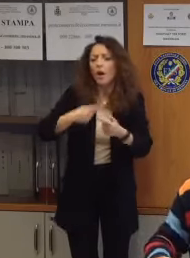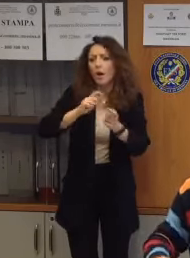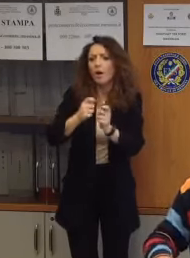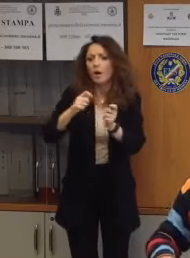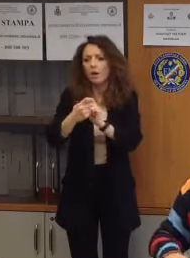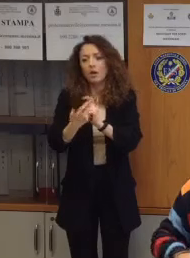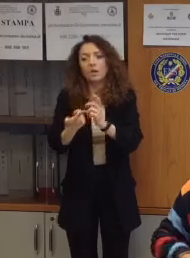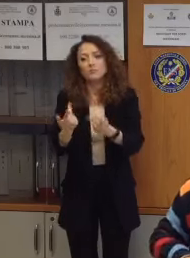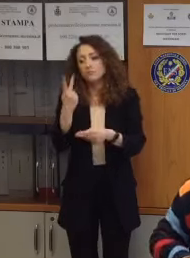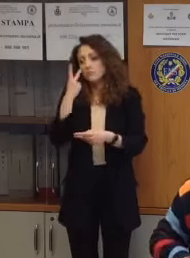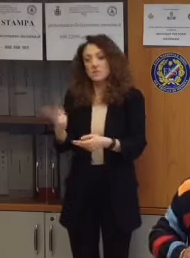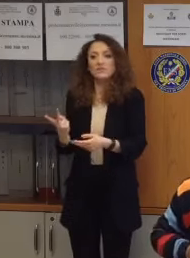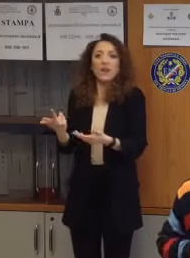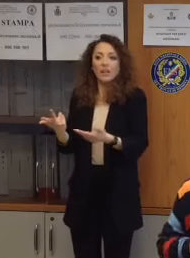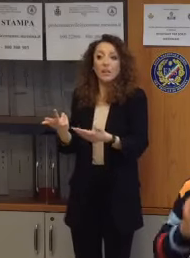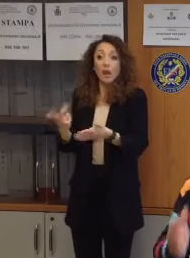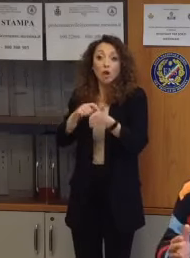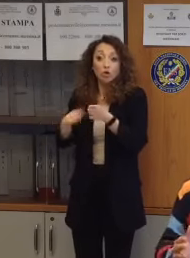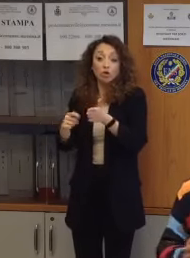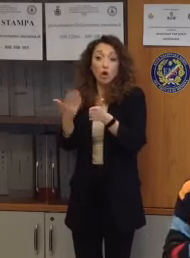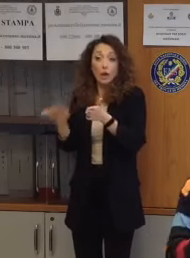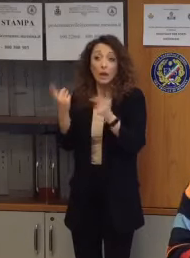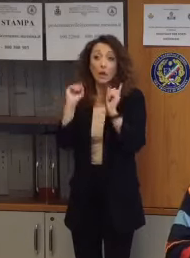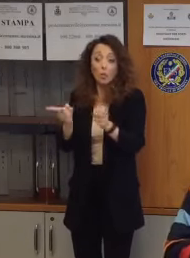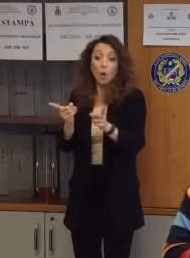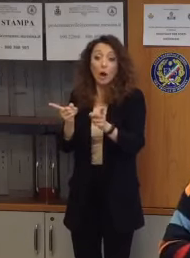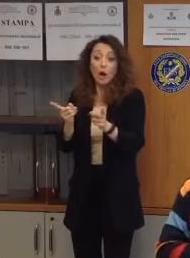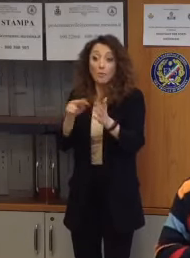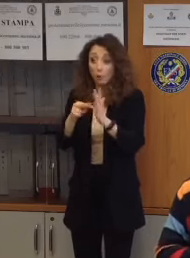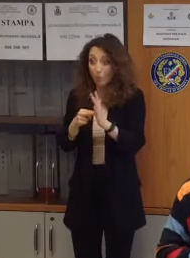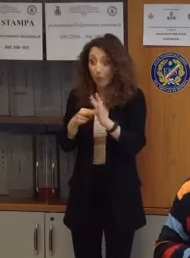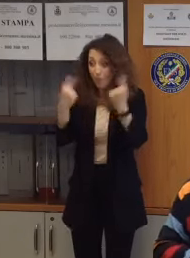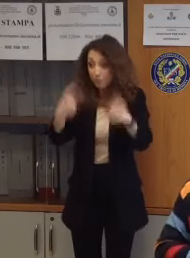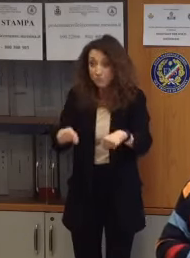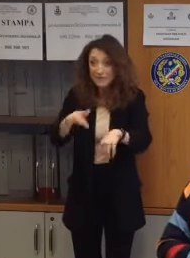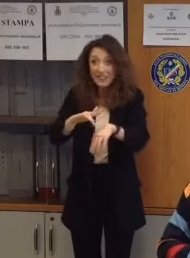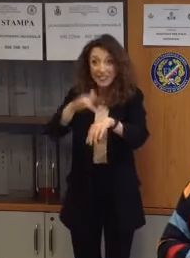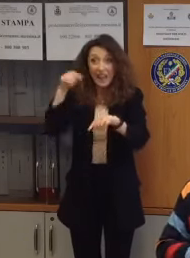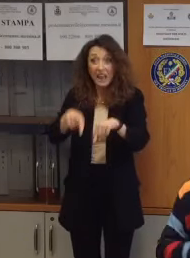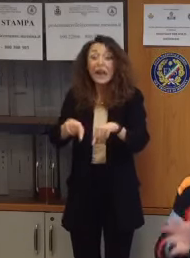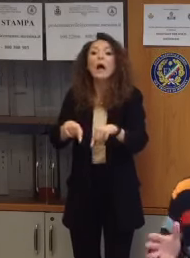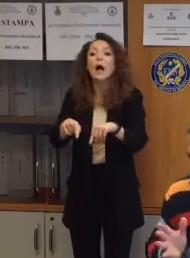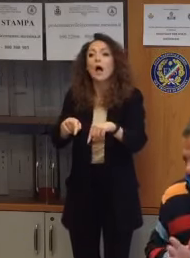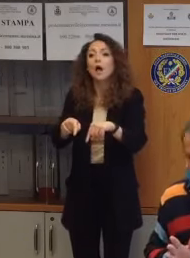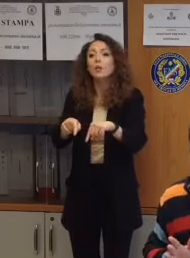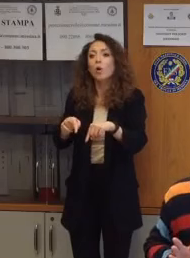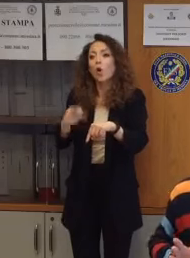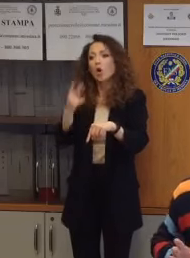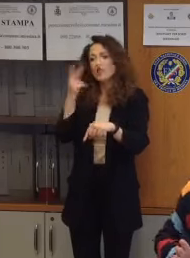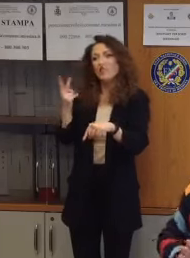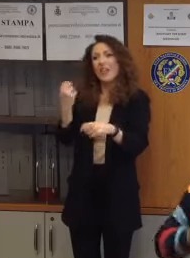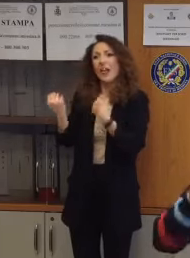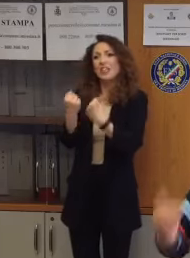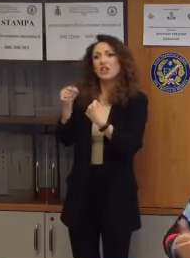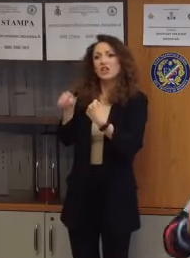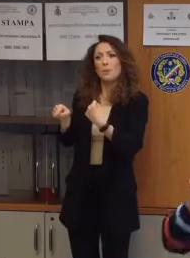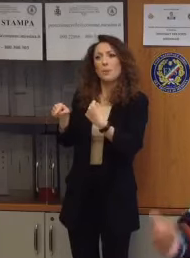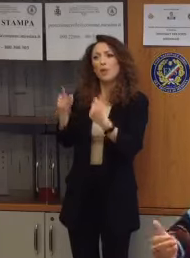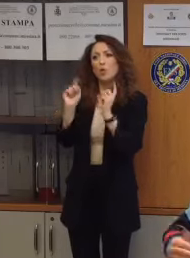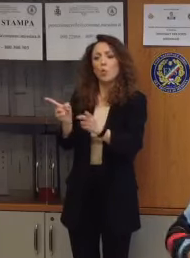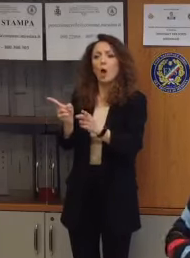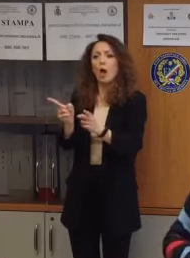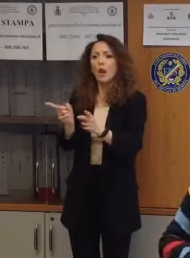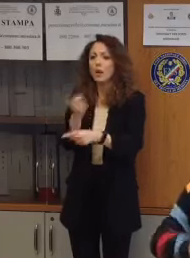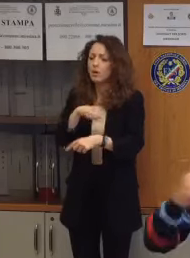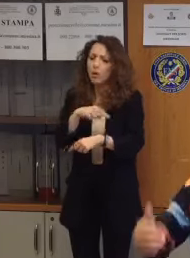poi l'atteggiamento anche rispetto a una problematica così delicata, della quale sotto Pasqua onestamente non ci sentivamo